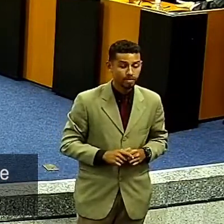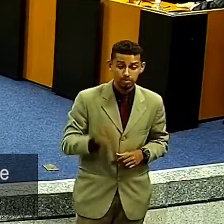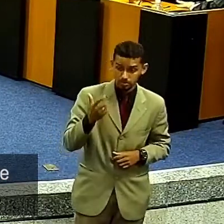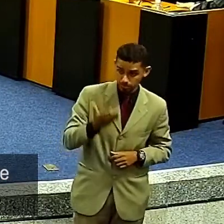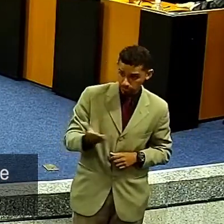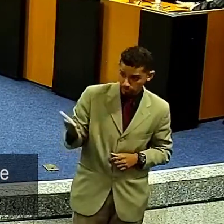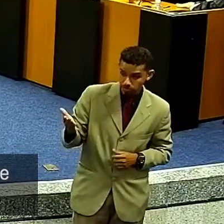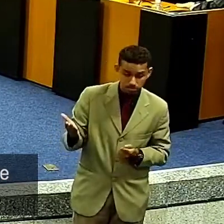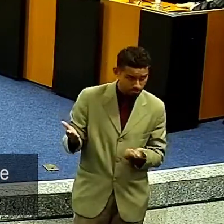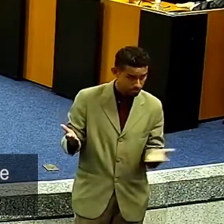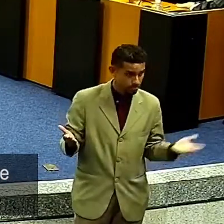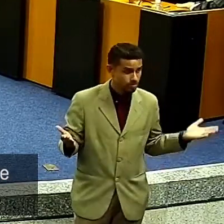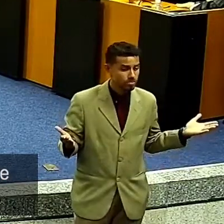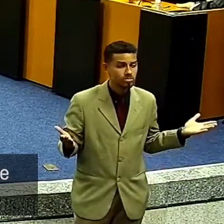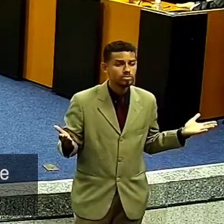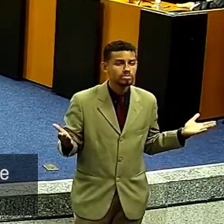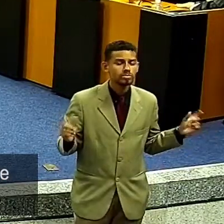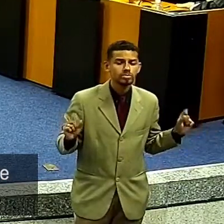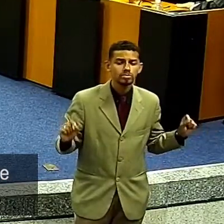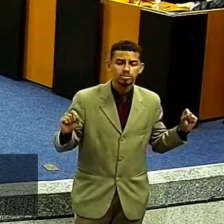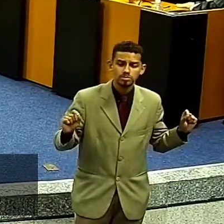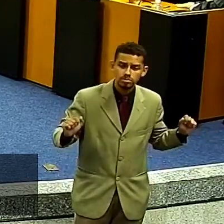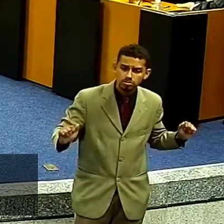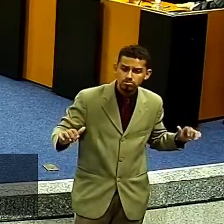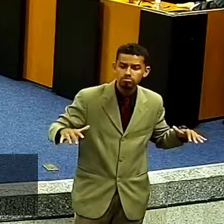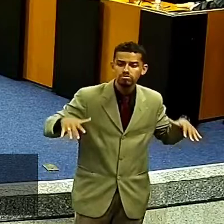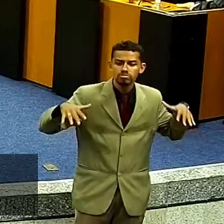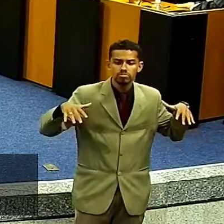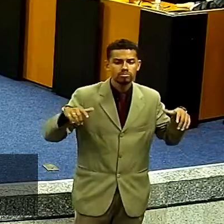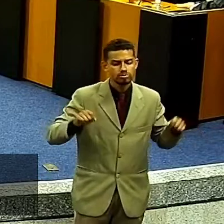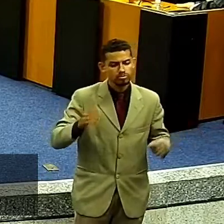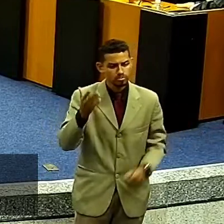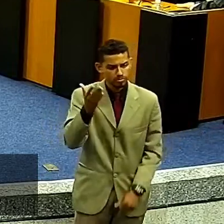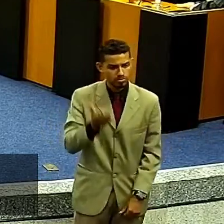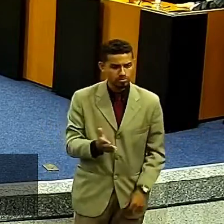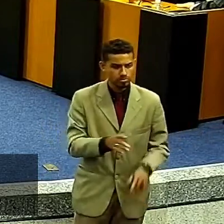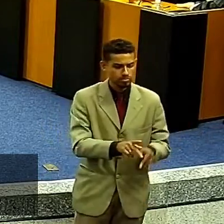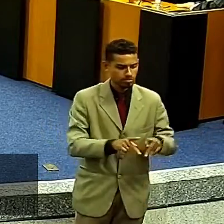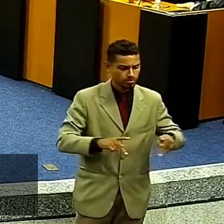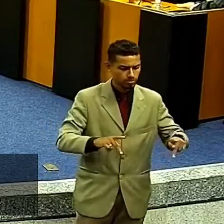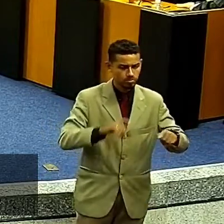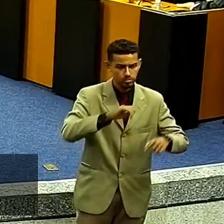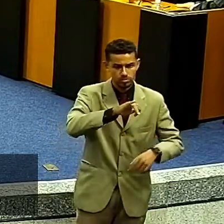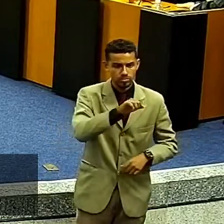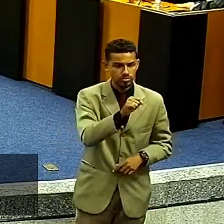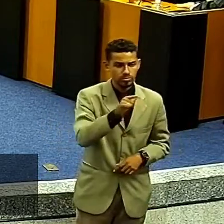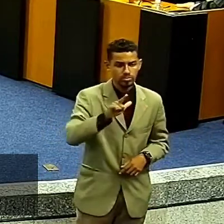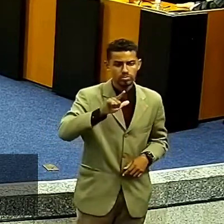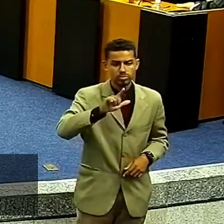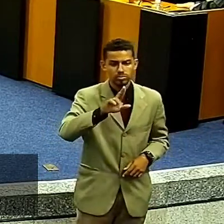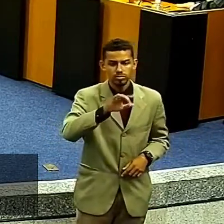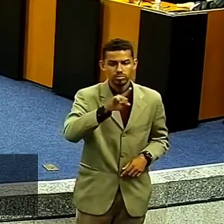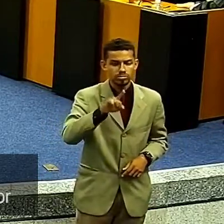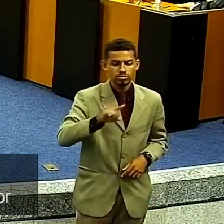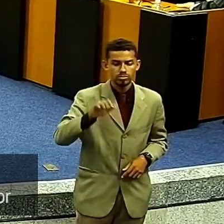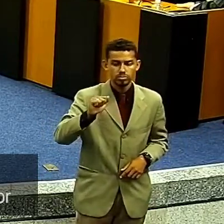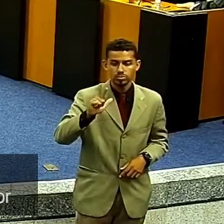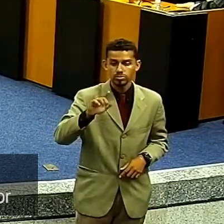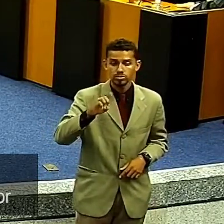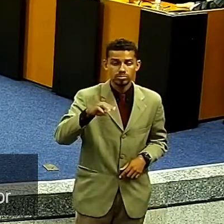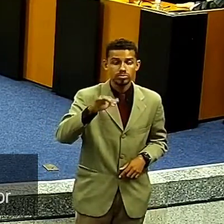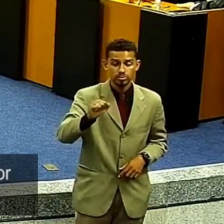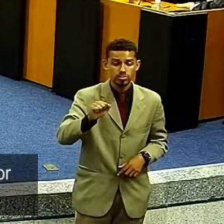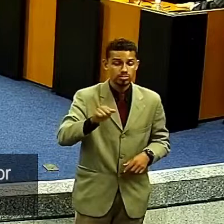e senhoras suceder o eminente Desembargador do José Luiz Almeida na presidência